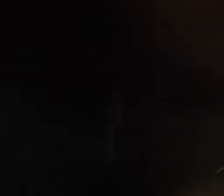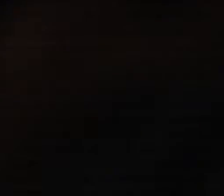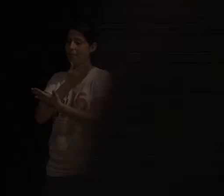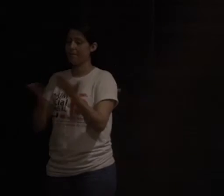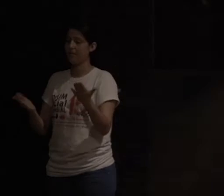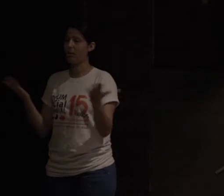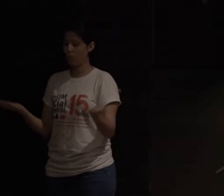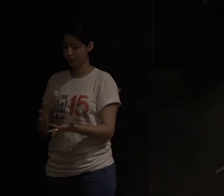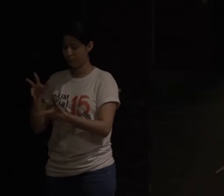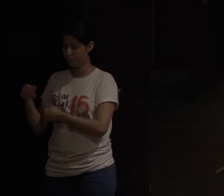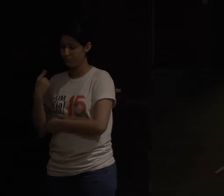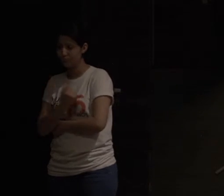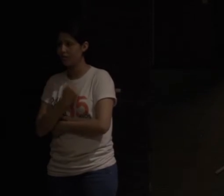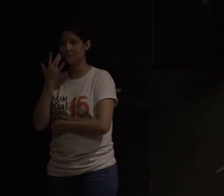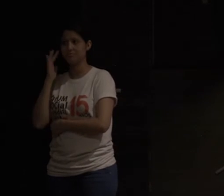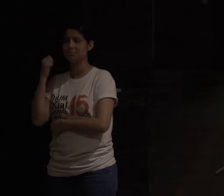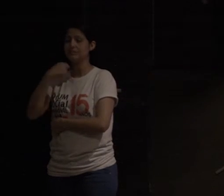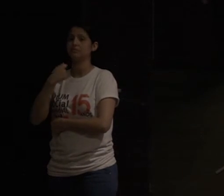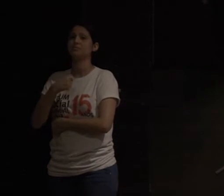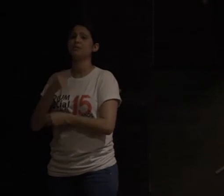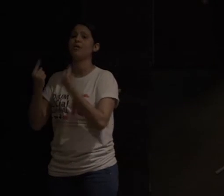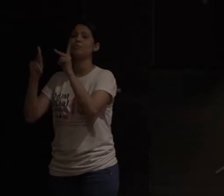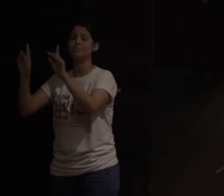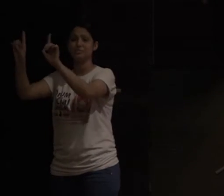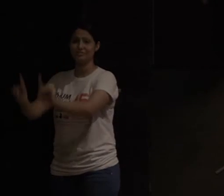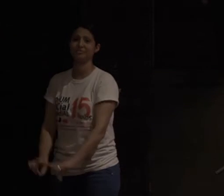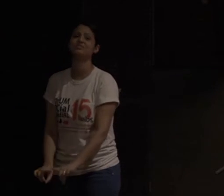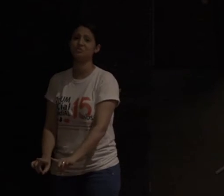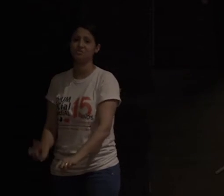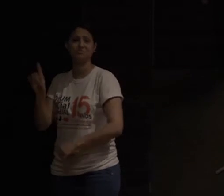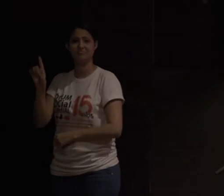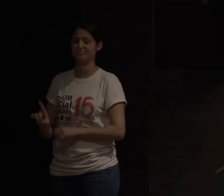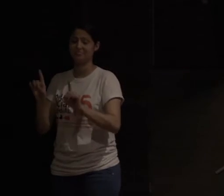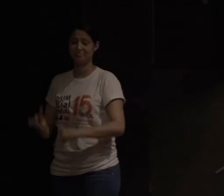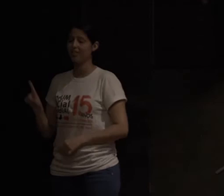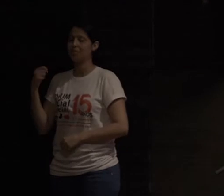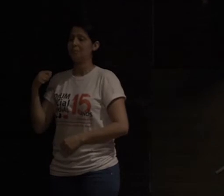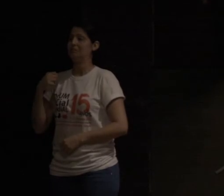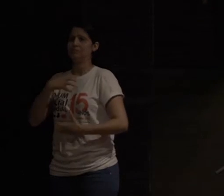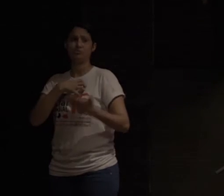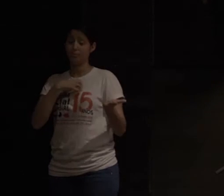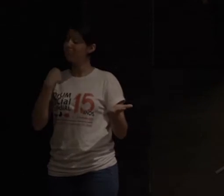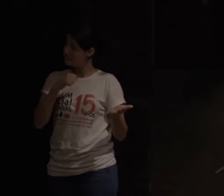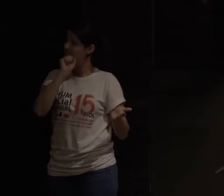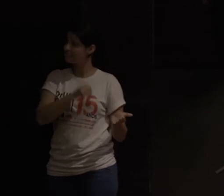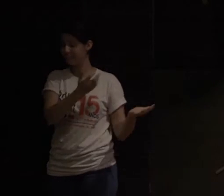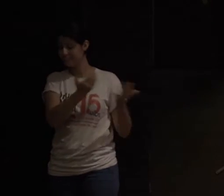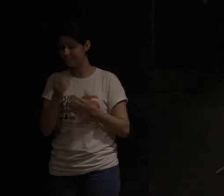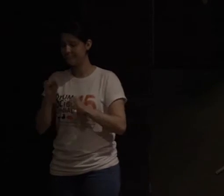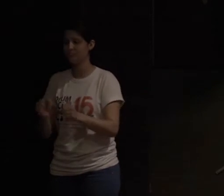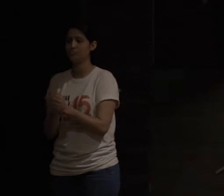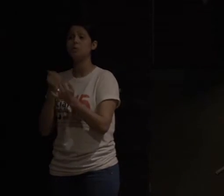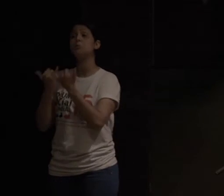nosso cotidiano nós não possamos, nas nossas escolas, nos nossos espaços públicos, não possamos ter esta riqueza. Por exemplo,